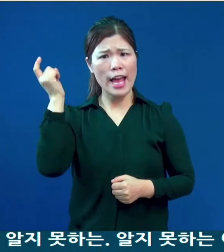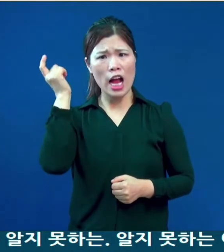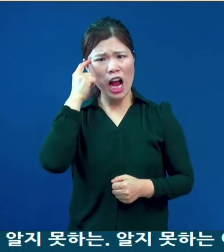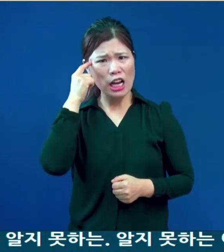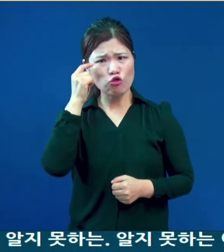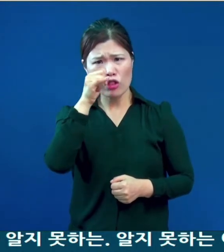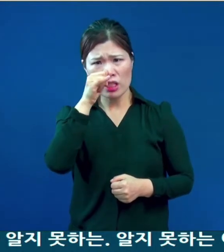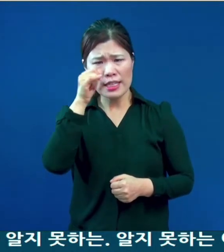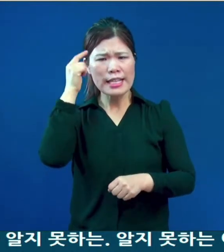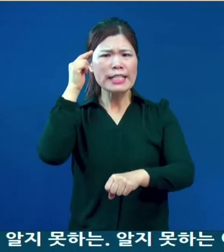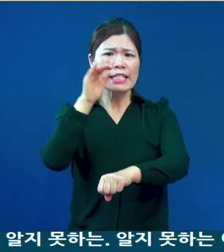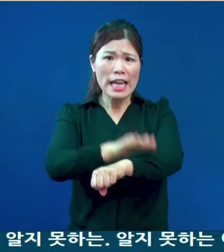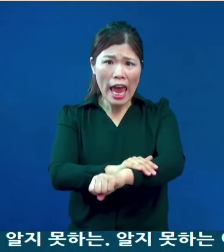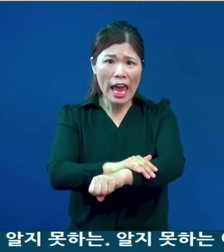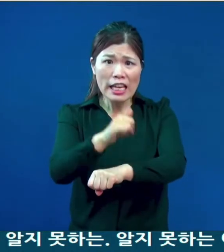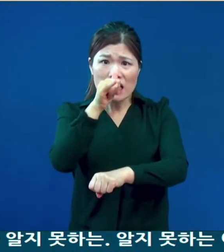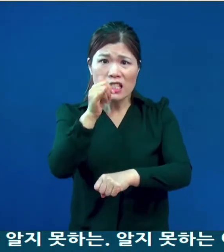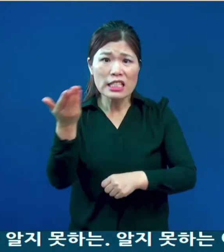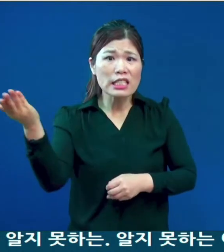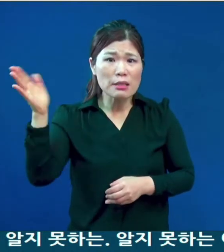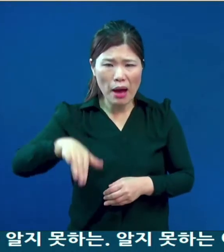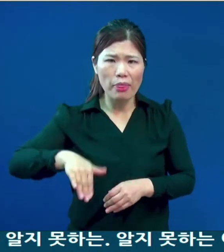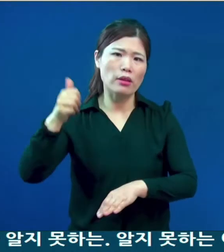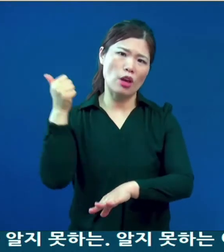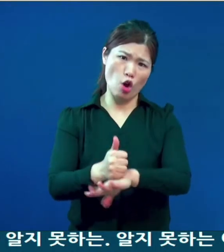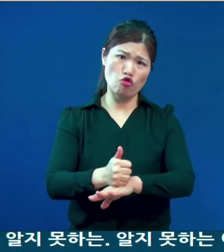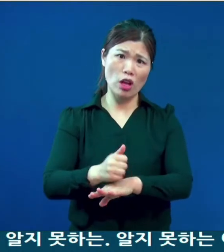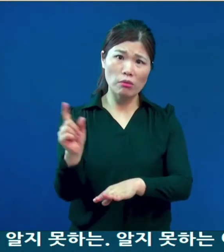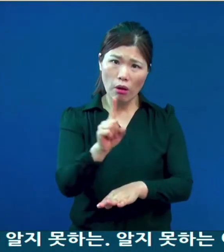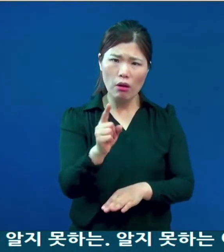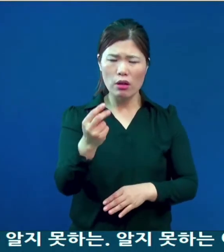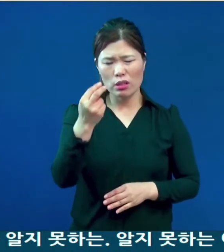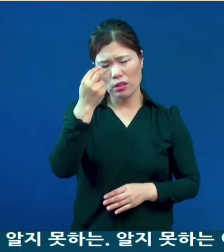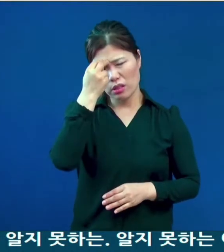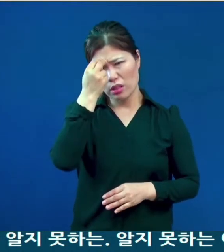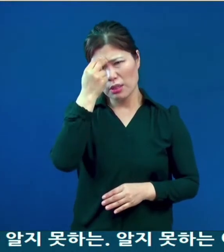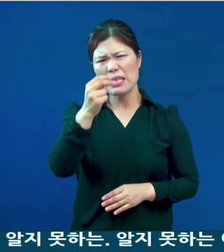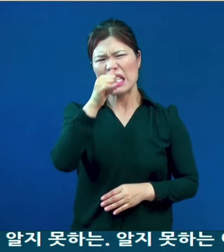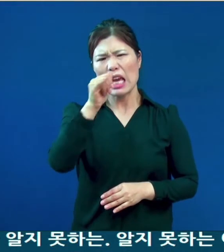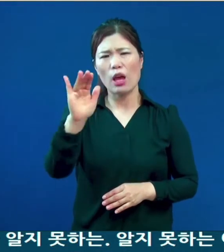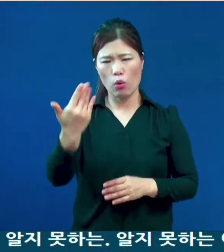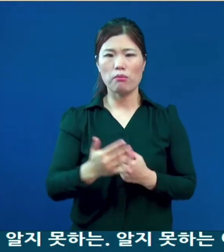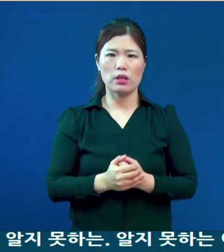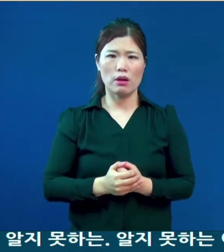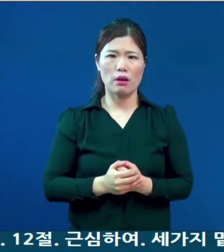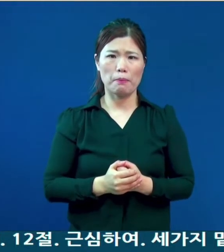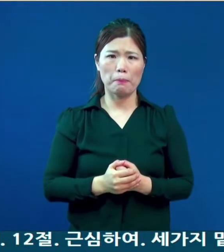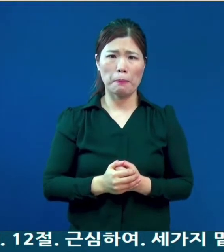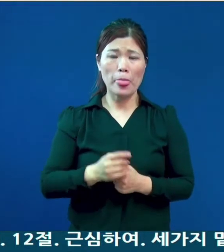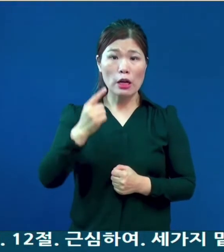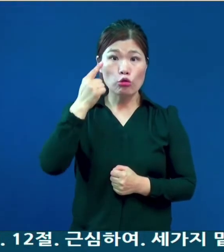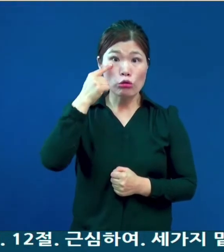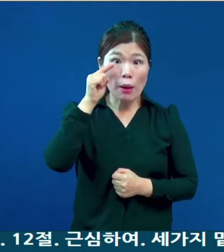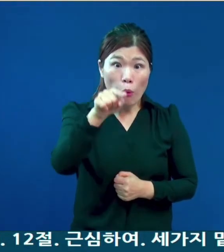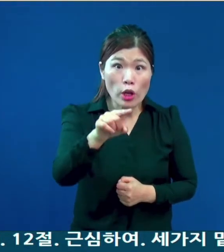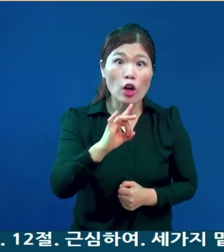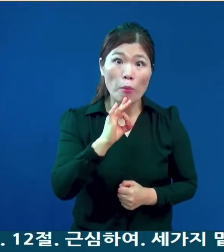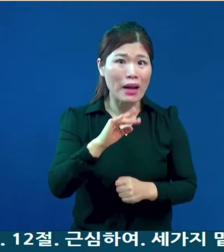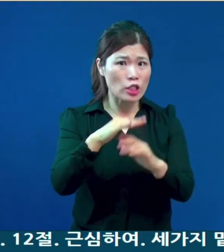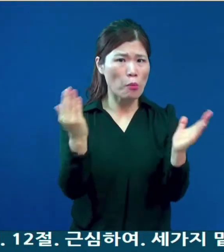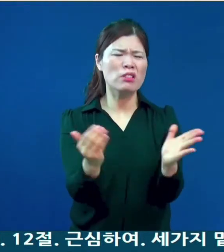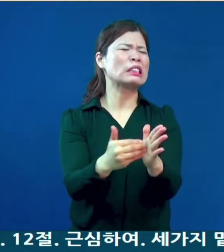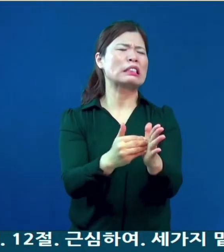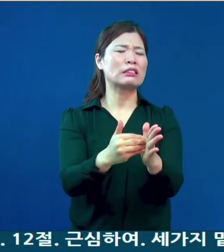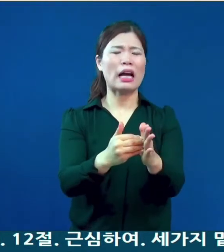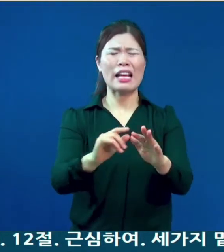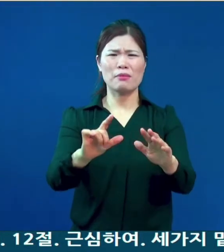최고의 지혜로 나아가나 결국에는 근심하게 되는, 이게 눈에 보이는 것을 전부로 여기며 살아가는 세상